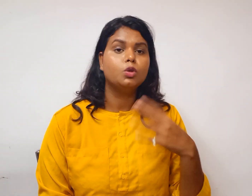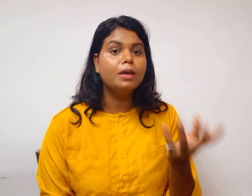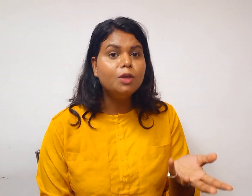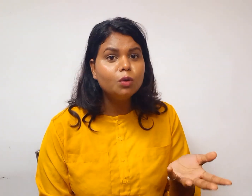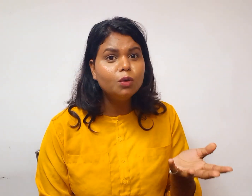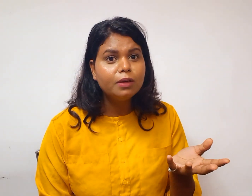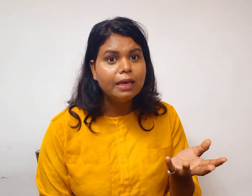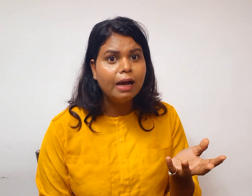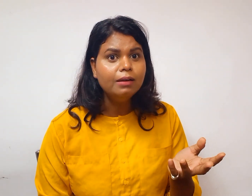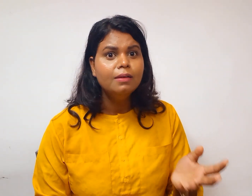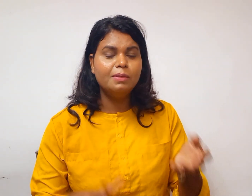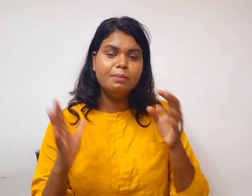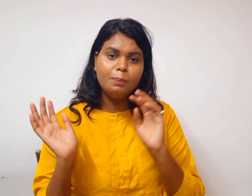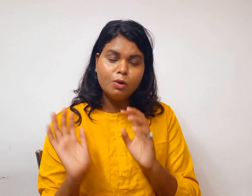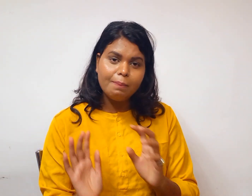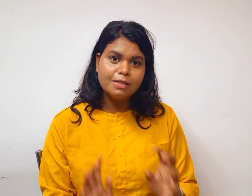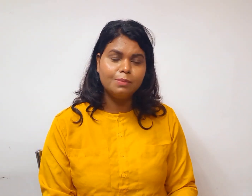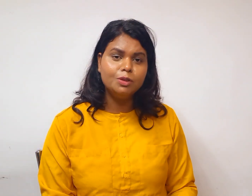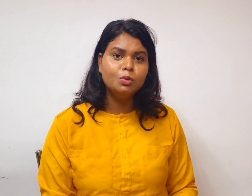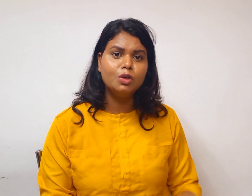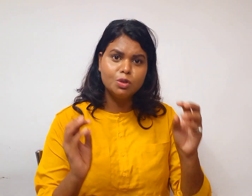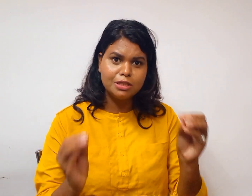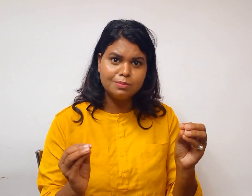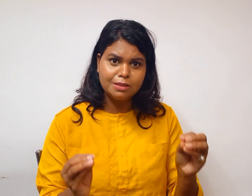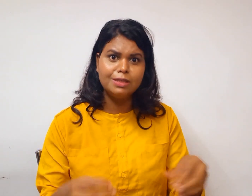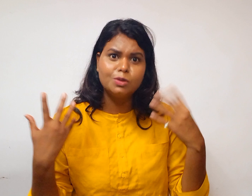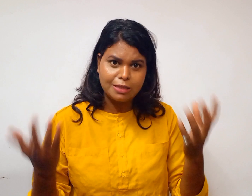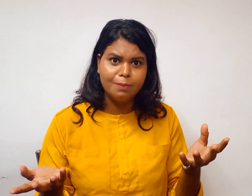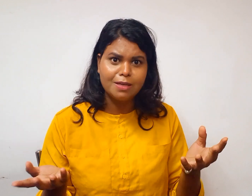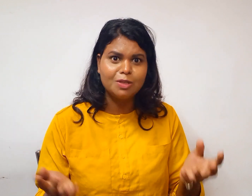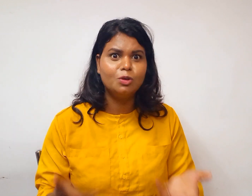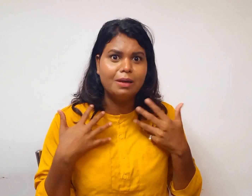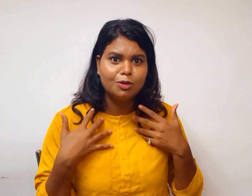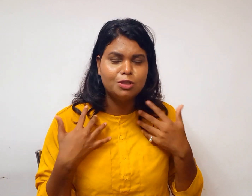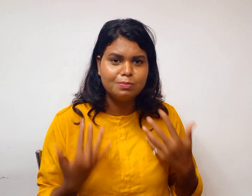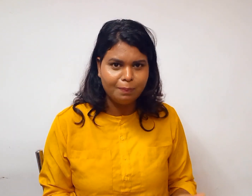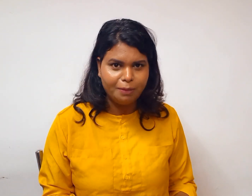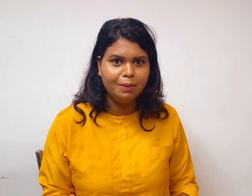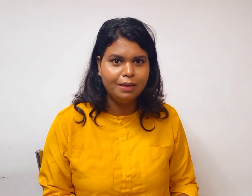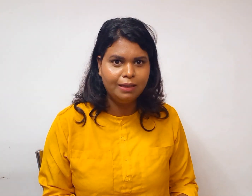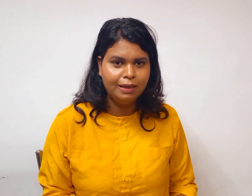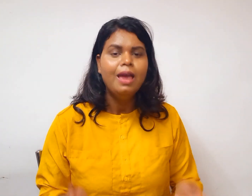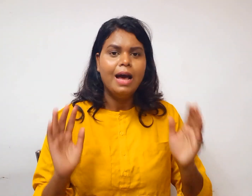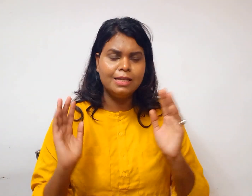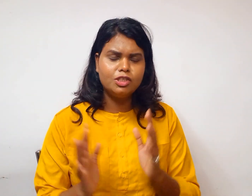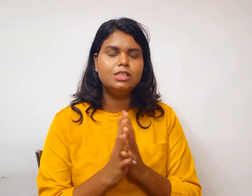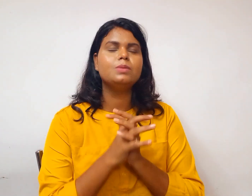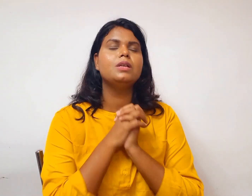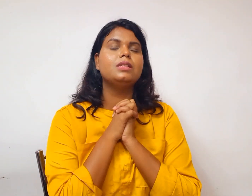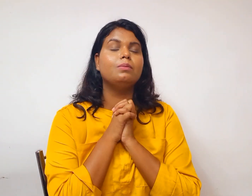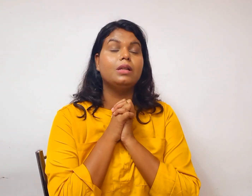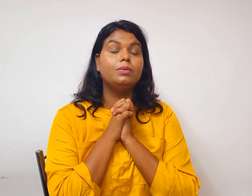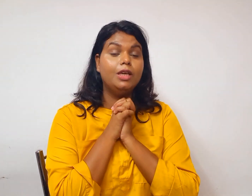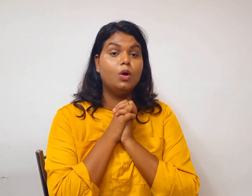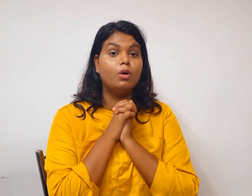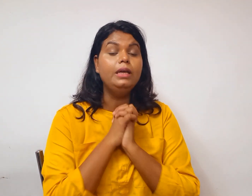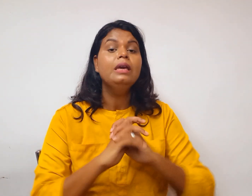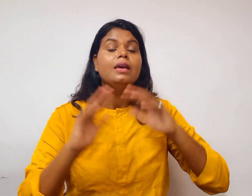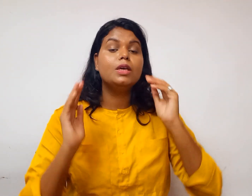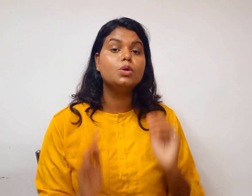मैं क्यों दूंगी यार, मतलब मैं पूरा पैसा भी दूंगी और जो चीज़ मिसिंग है उसका ही पैसा दूंगी, बल्कि वो चीज़ मैंने पी भी नहीं है। अच्छी चीज़ मेरे साथ मतलब ये हो गई कि उस